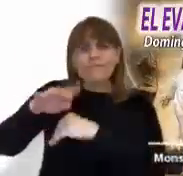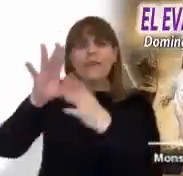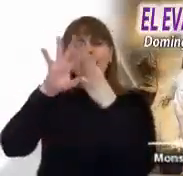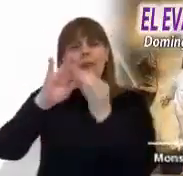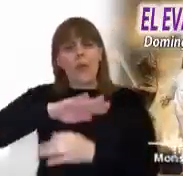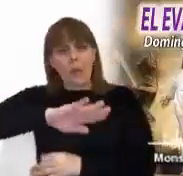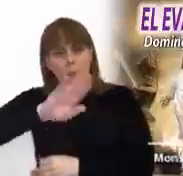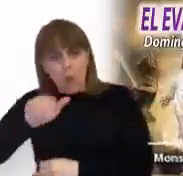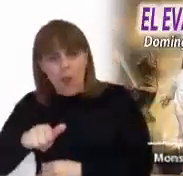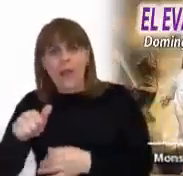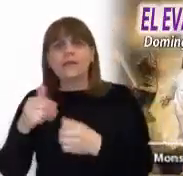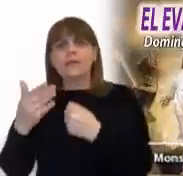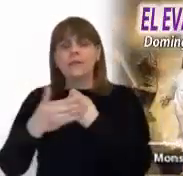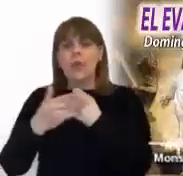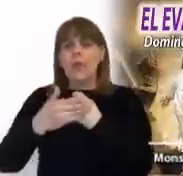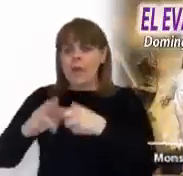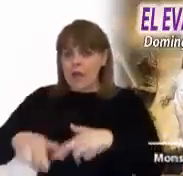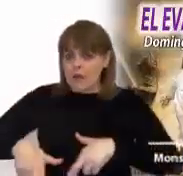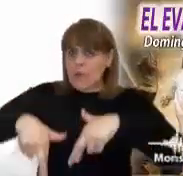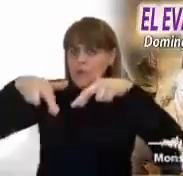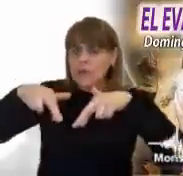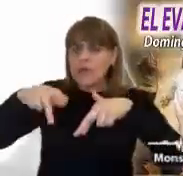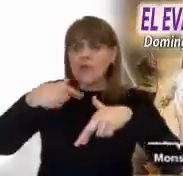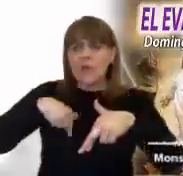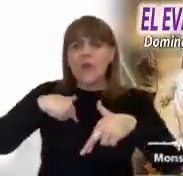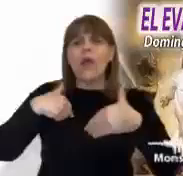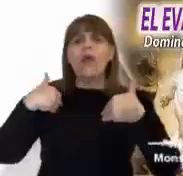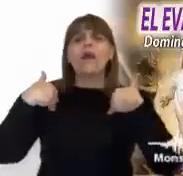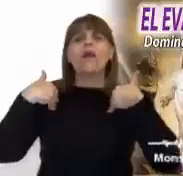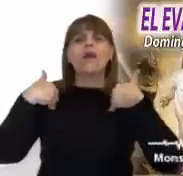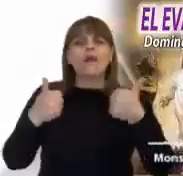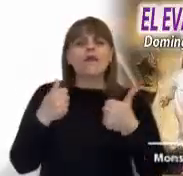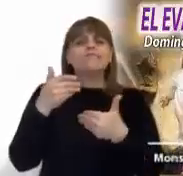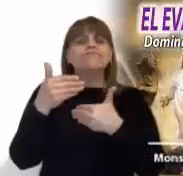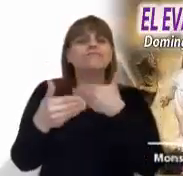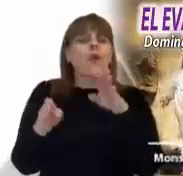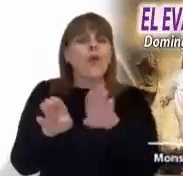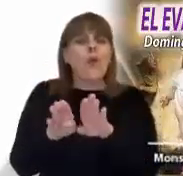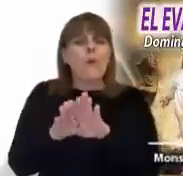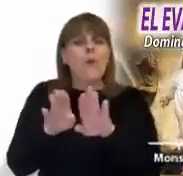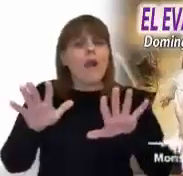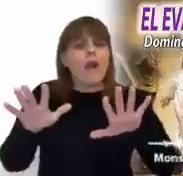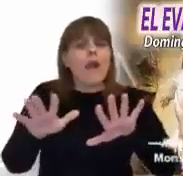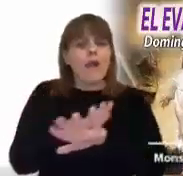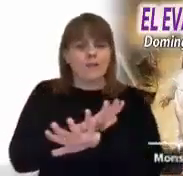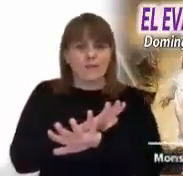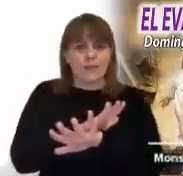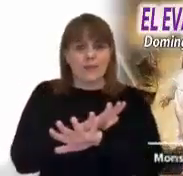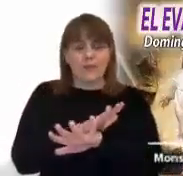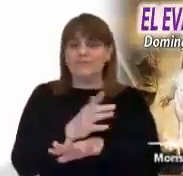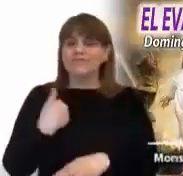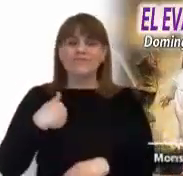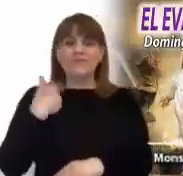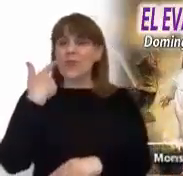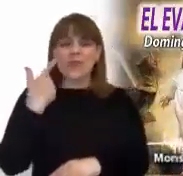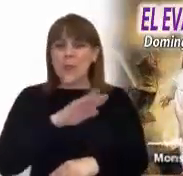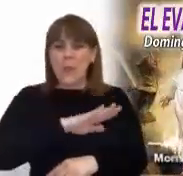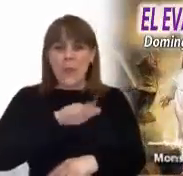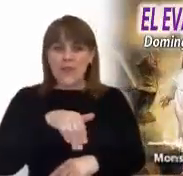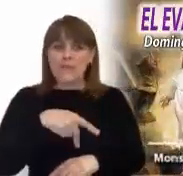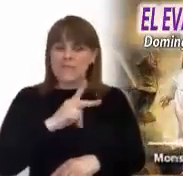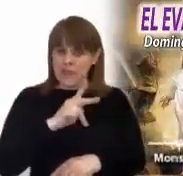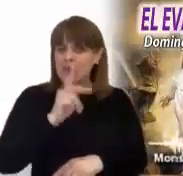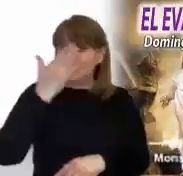resurrección, encontraremos el camino de la transfiguración. No quisiéramos la muerte, pero la muerte es signo del